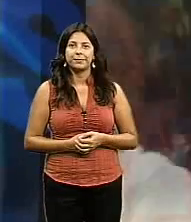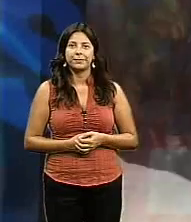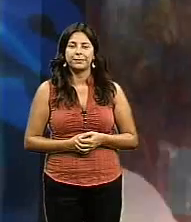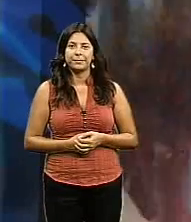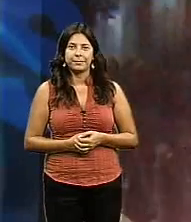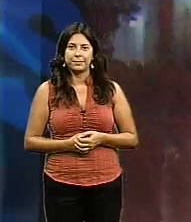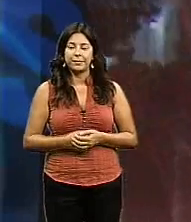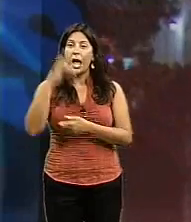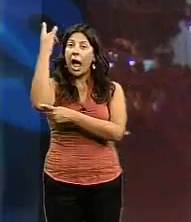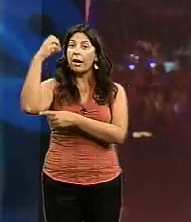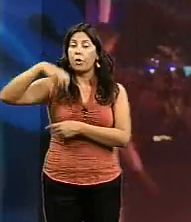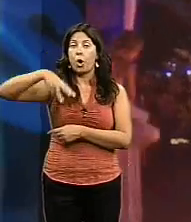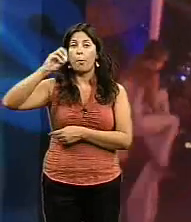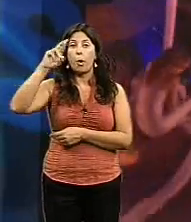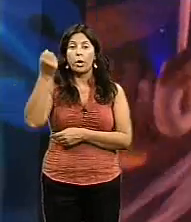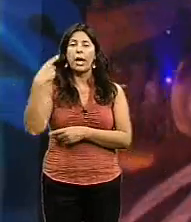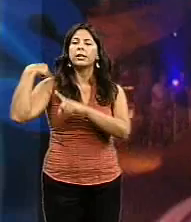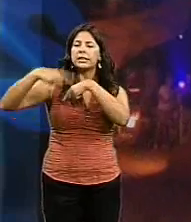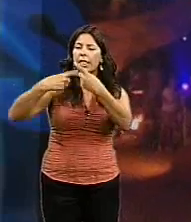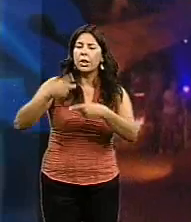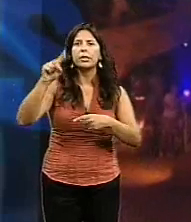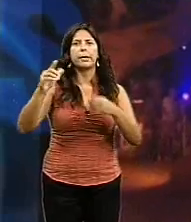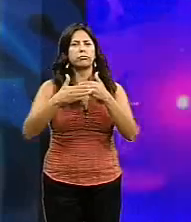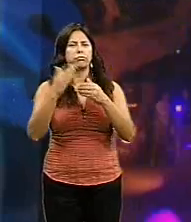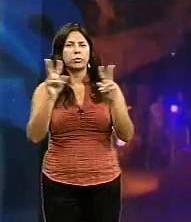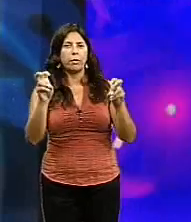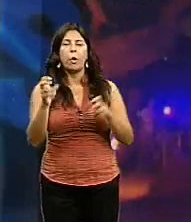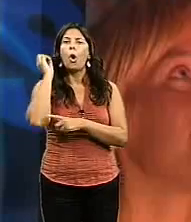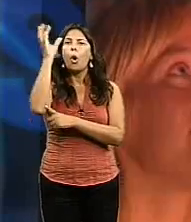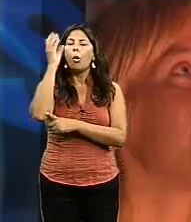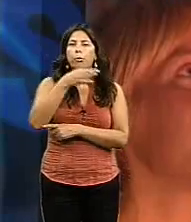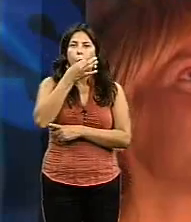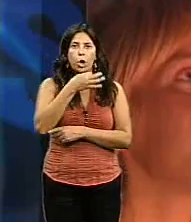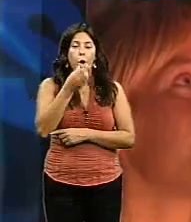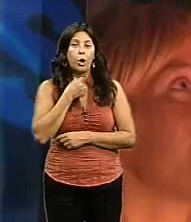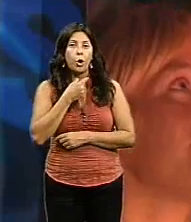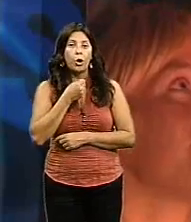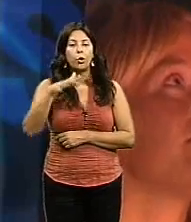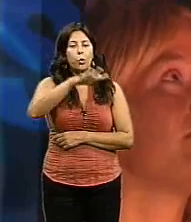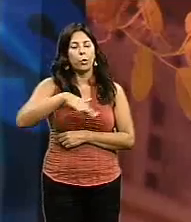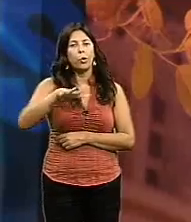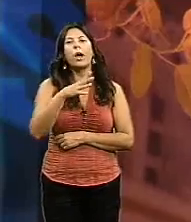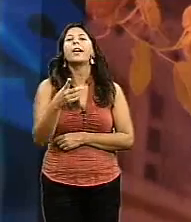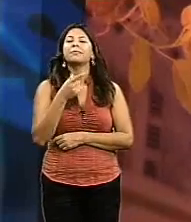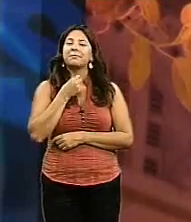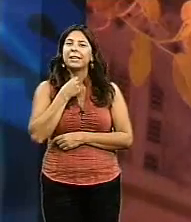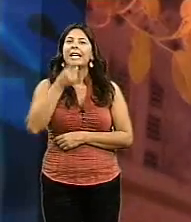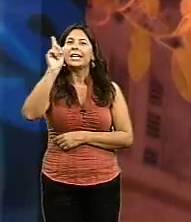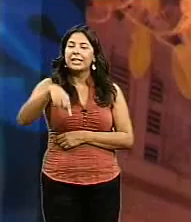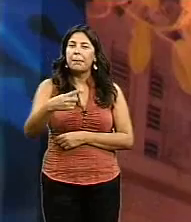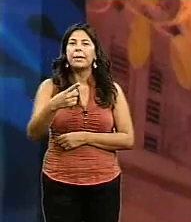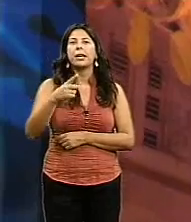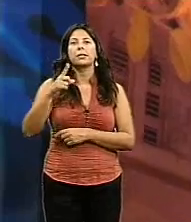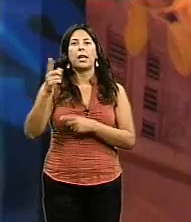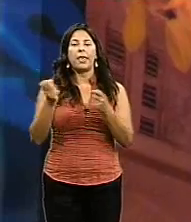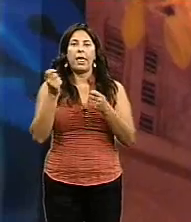El Árbol del Mora fusionó tradición y vanguardia, monólogos de Pericón de Cádiz en un entorno propio que dieron paso a la danza en telas de Gema